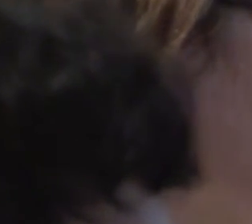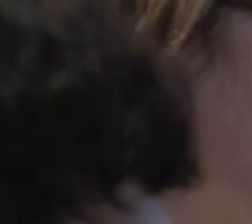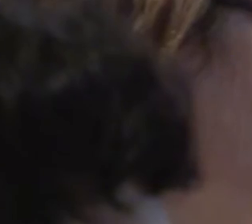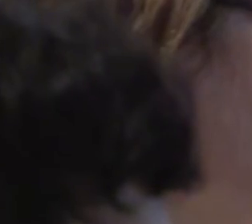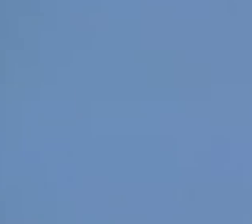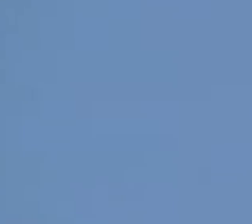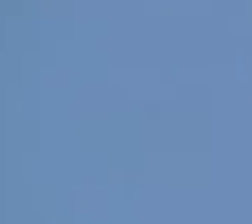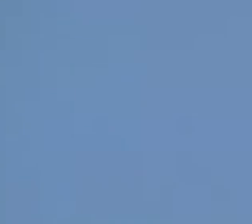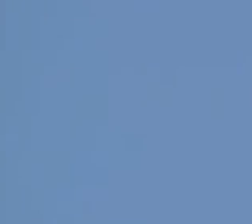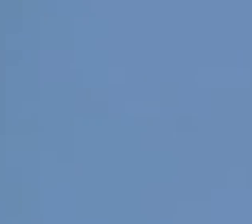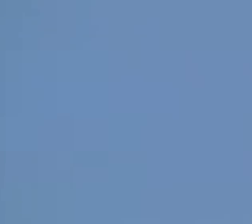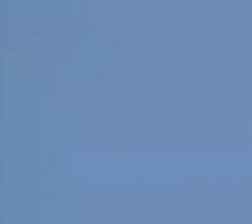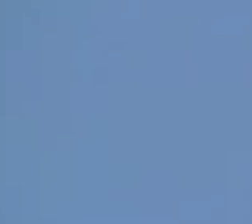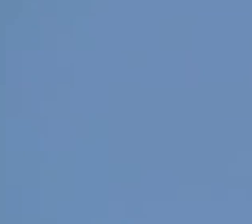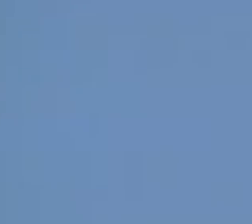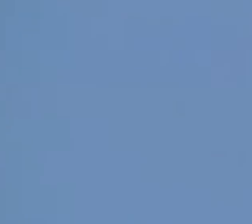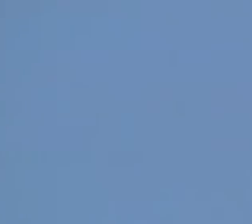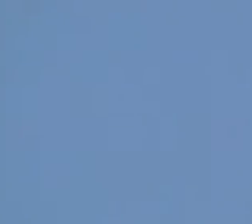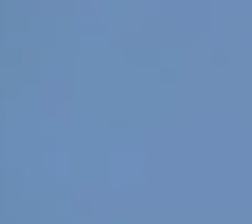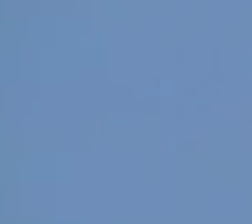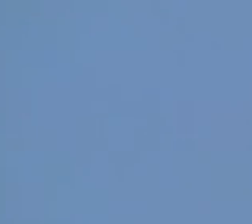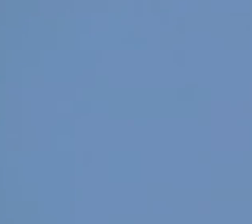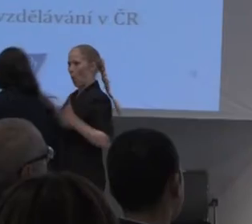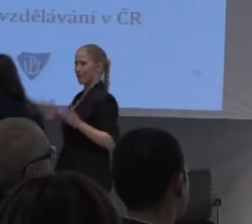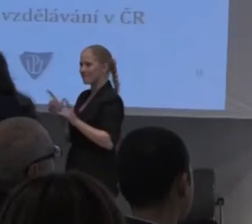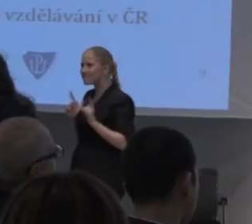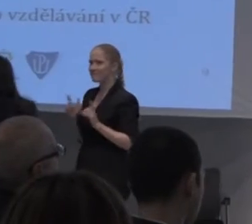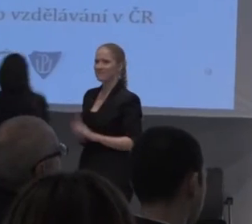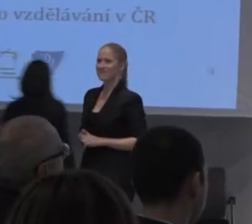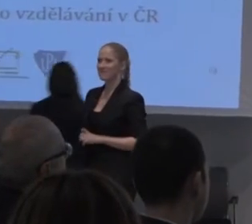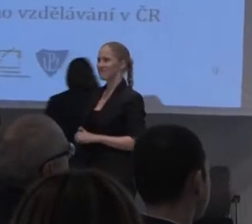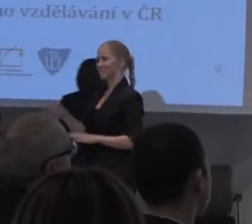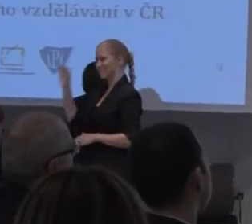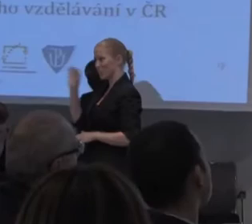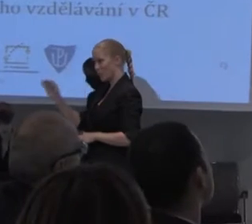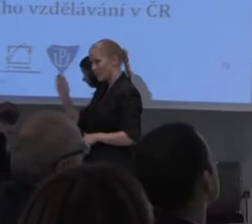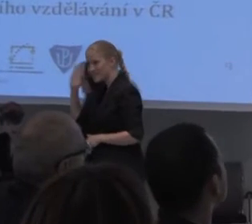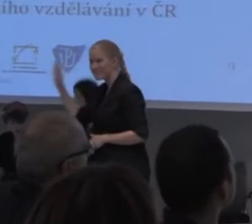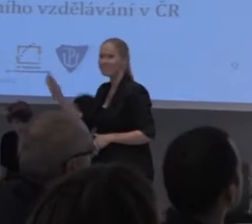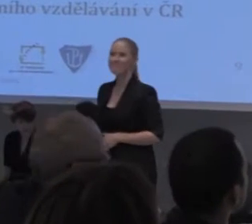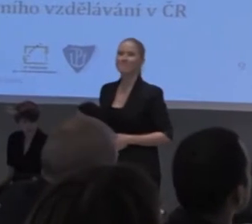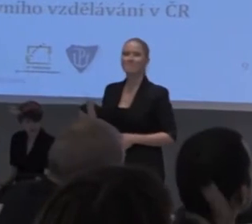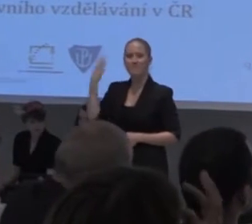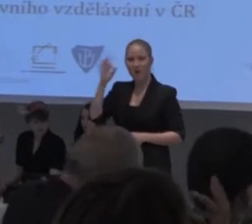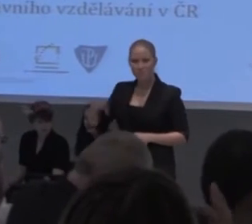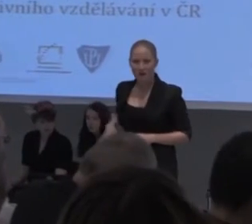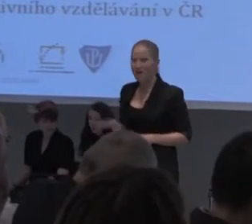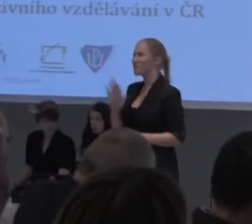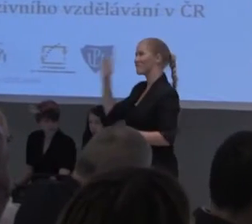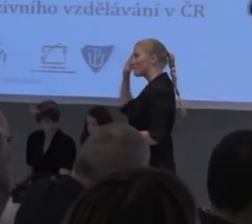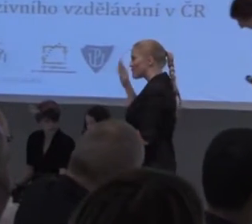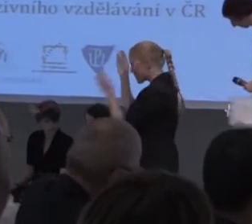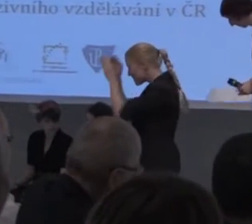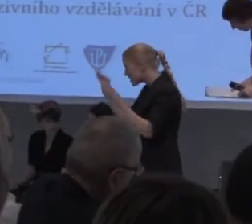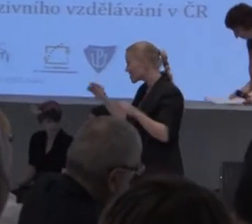poprosím prvního hosta, kterým je Šimon Pánek. Dobrý den, dámy a pánové, já vás tady vítám, jsem